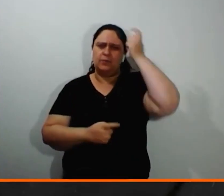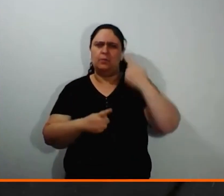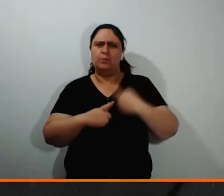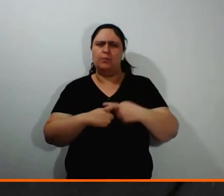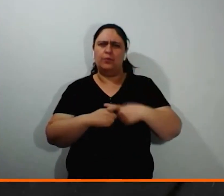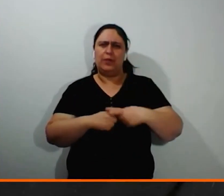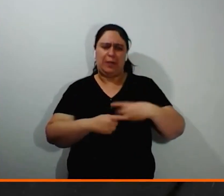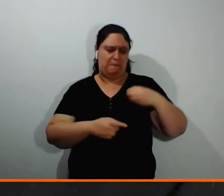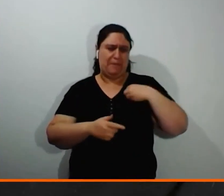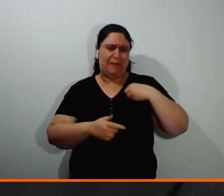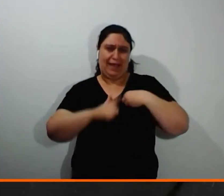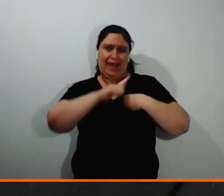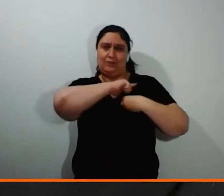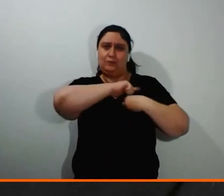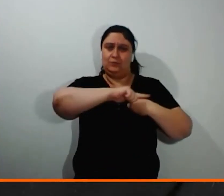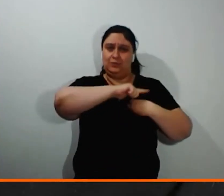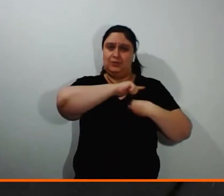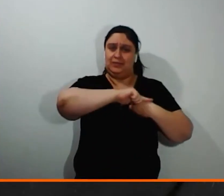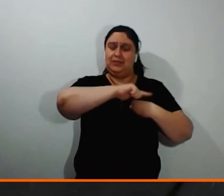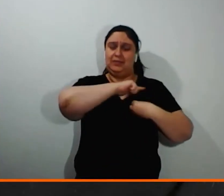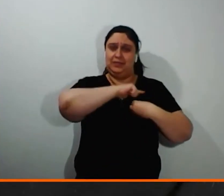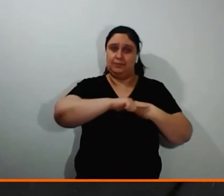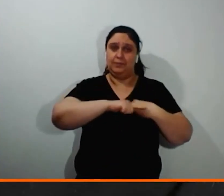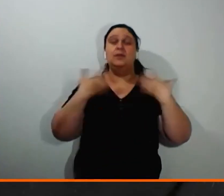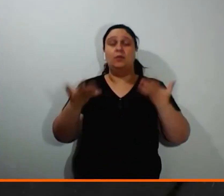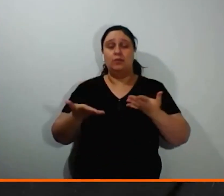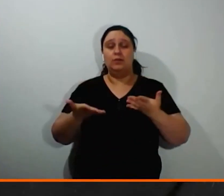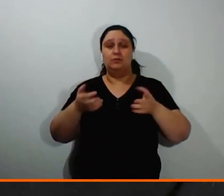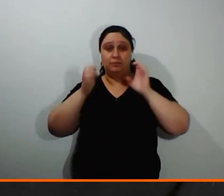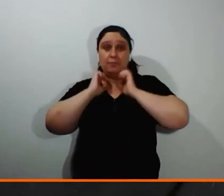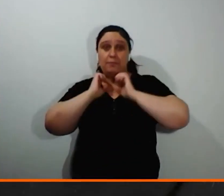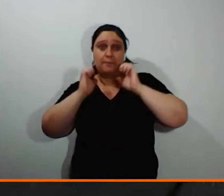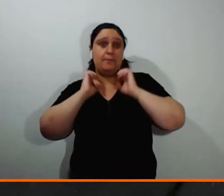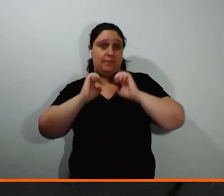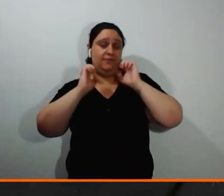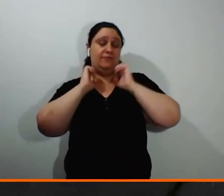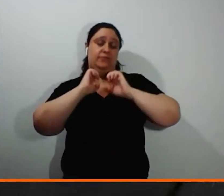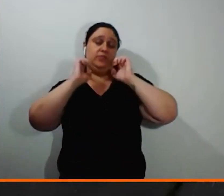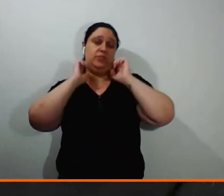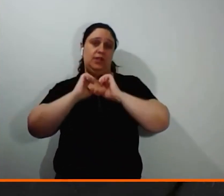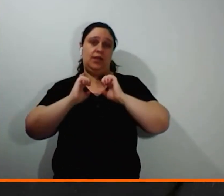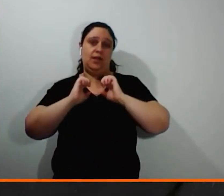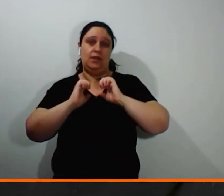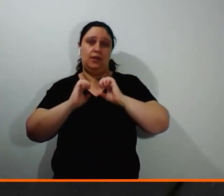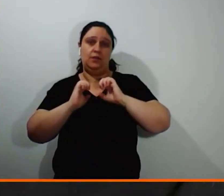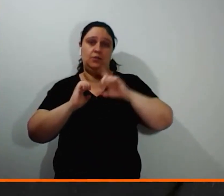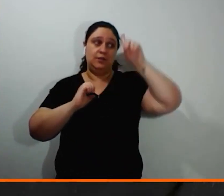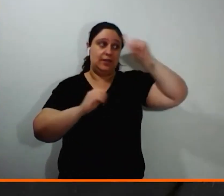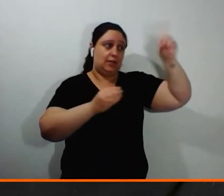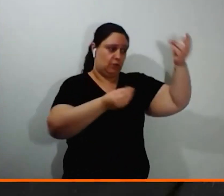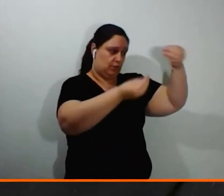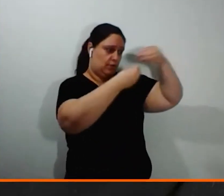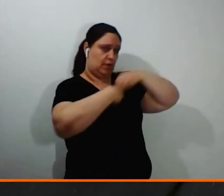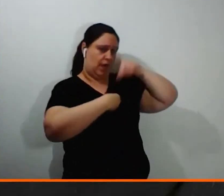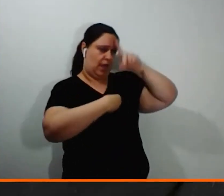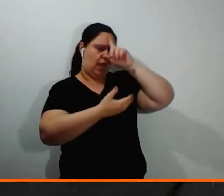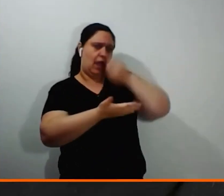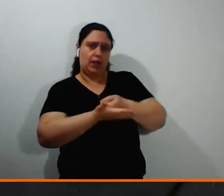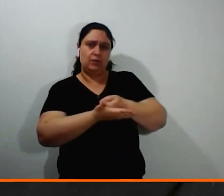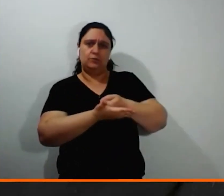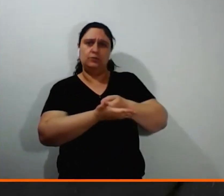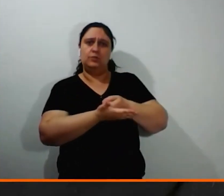quando você sai para pregar o evangelho, o Senhor te dá autoridade para até perdoar pecado